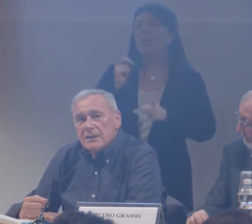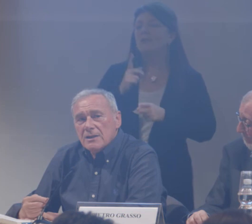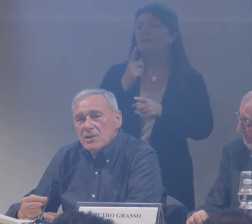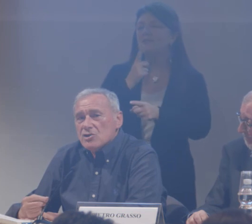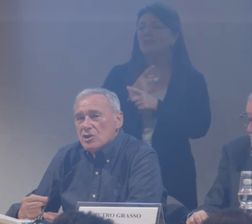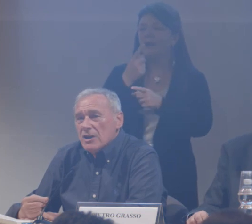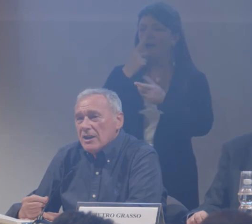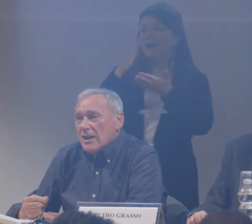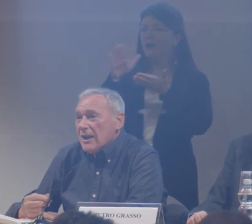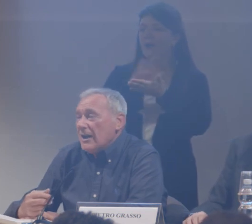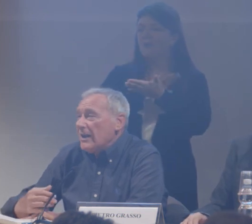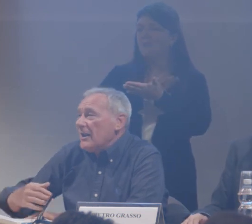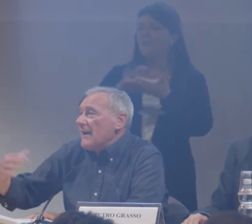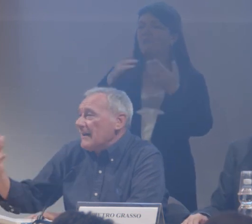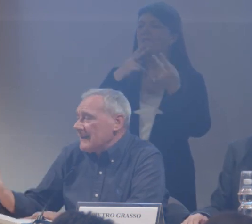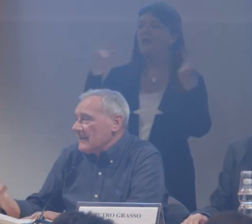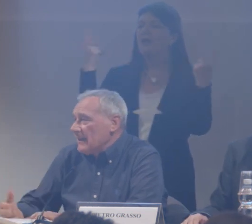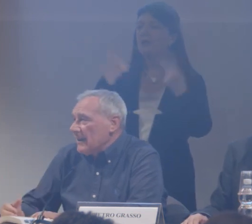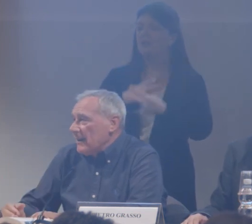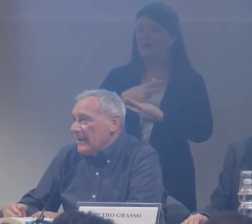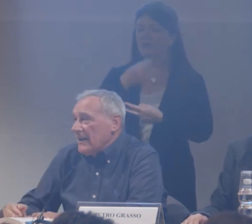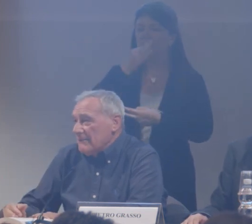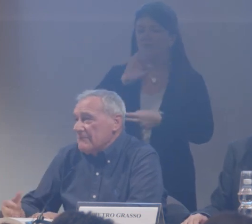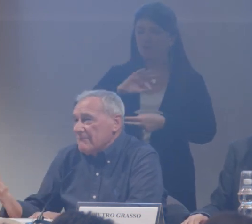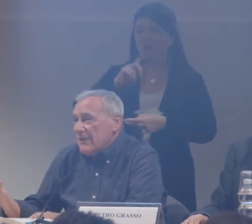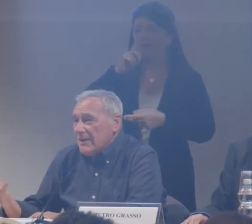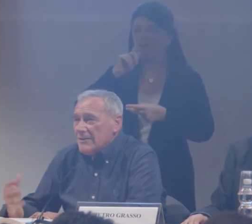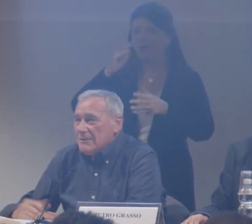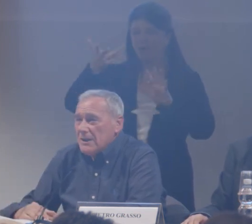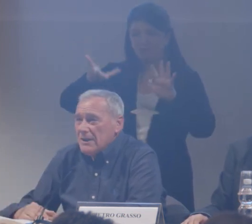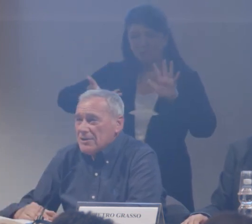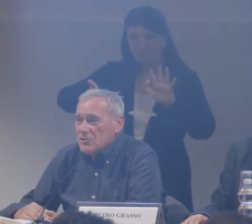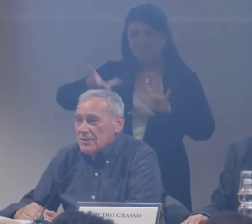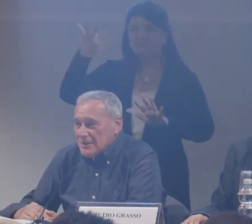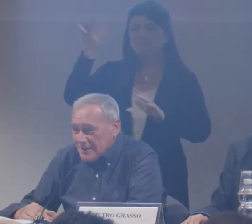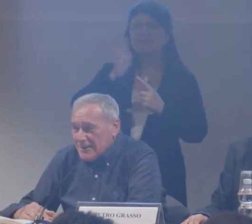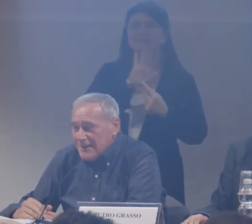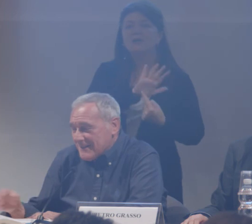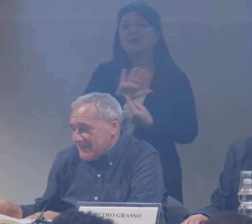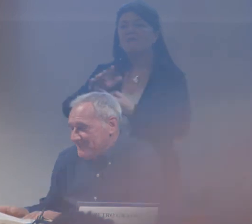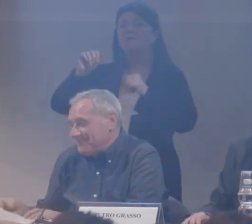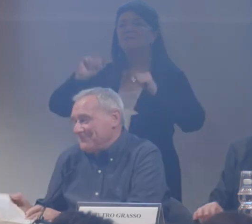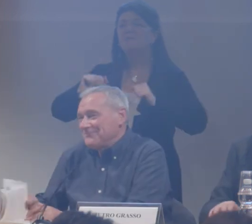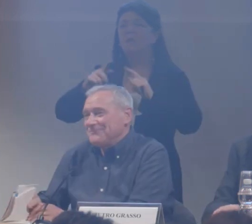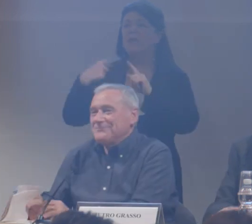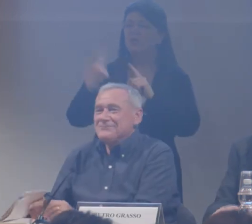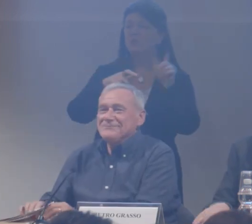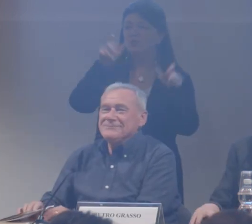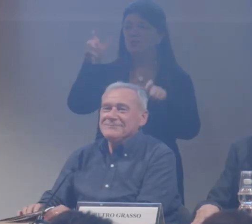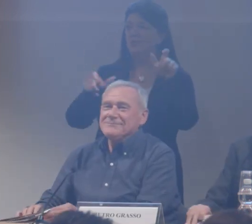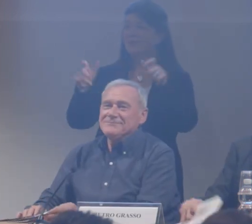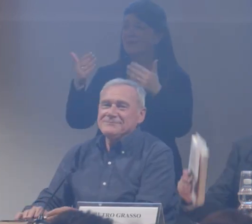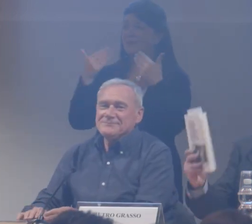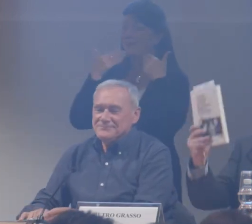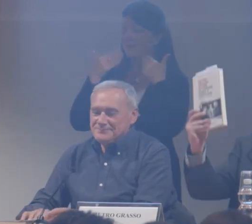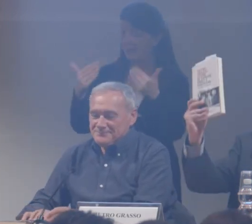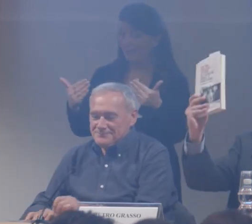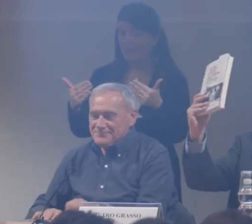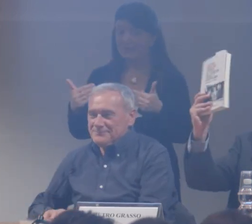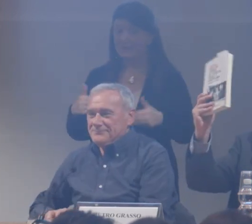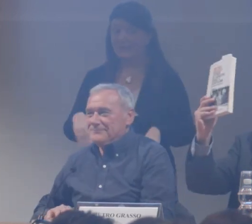veramente riesce a elevarsi e a fare il bene dei cittadini. Va bene, grazie.